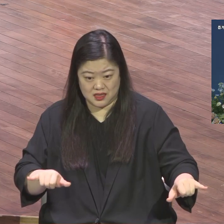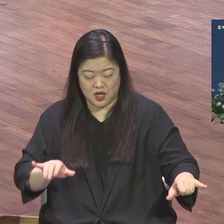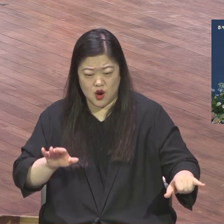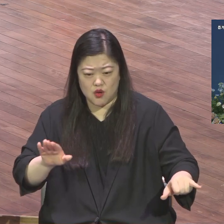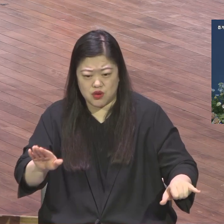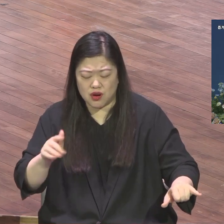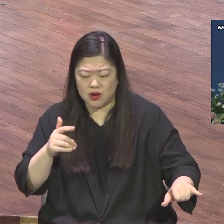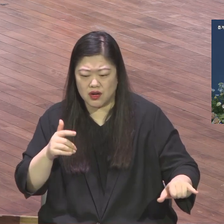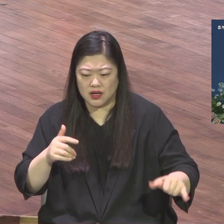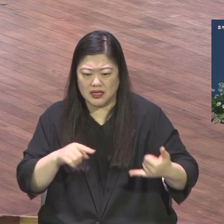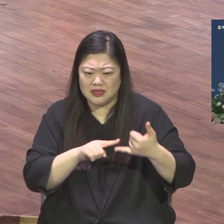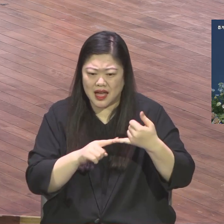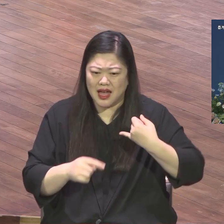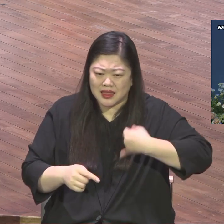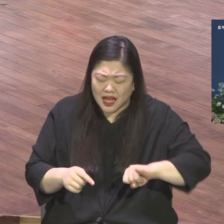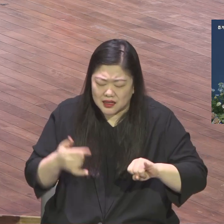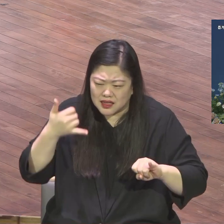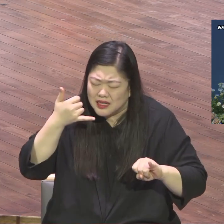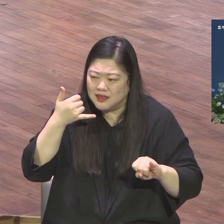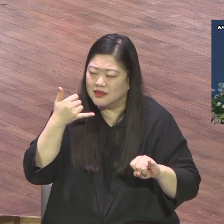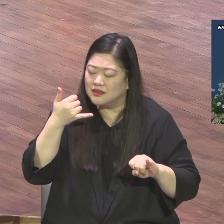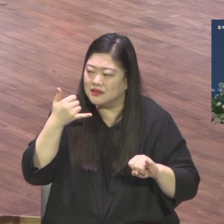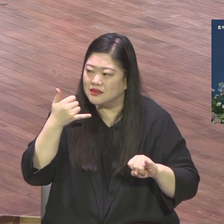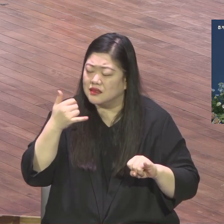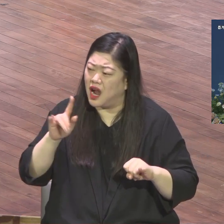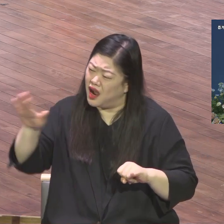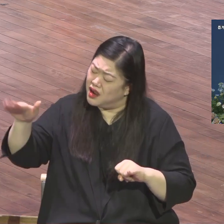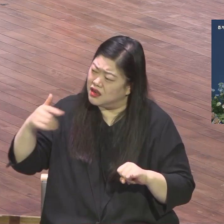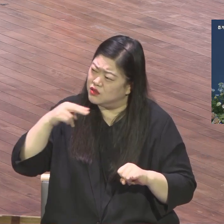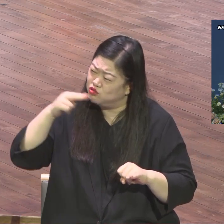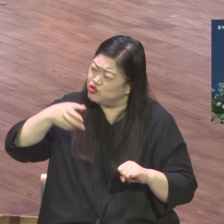전환넘으로 흐느끼는 아버지의 울음소리.